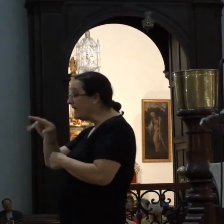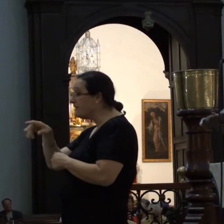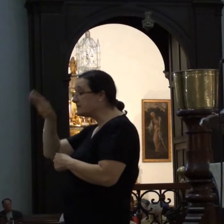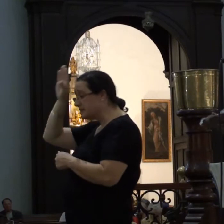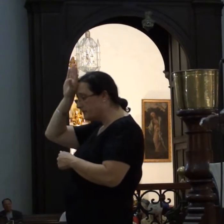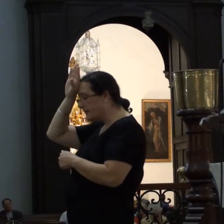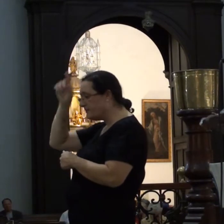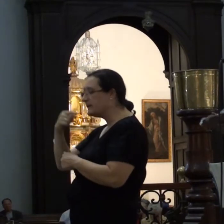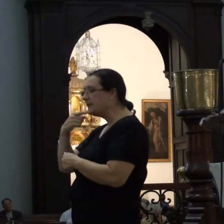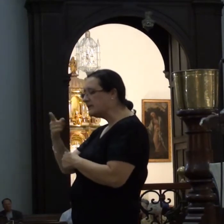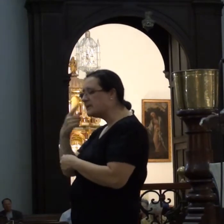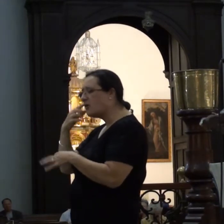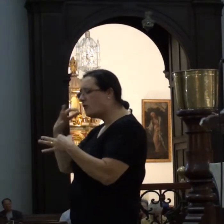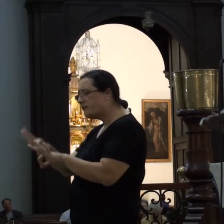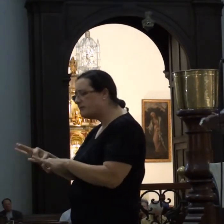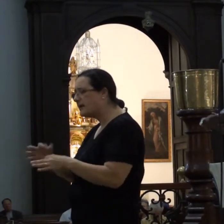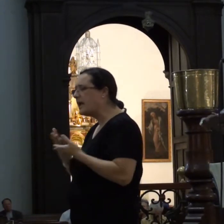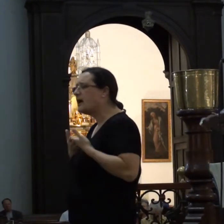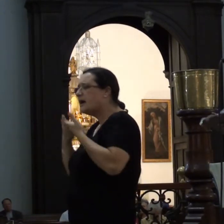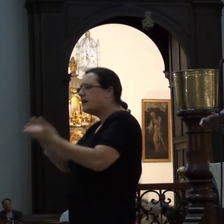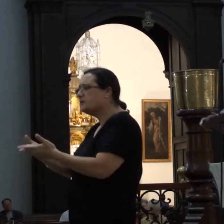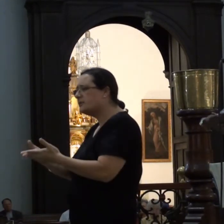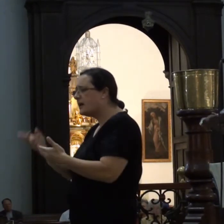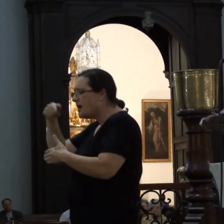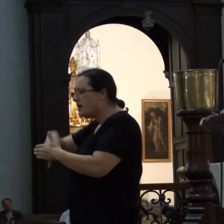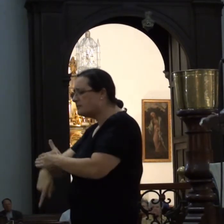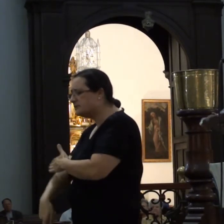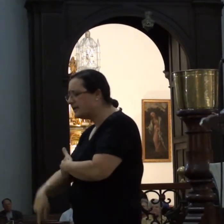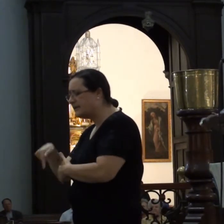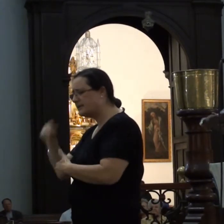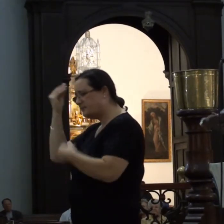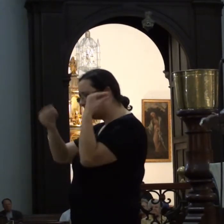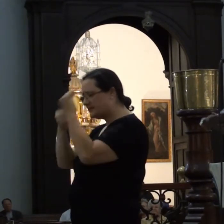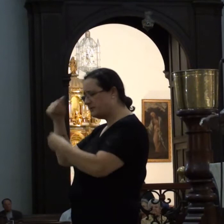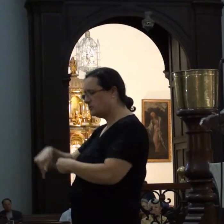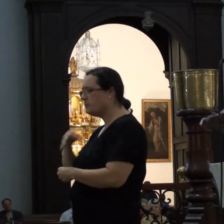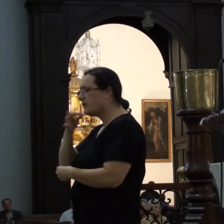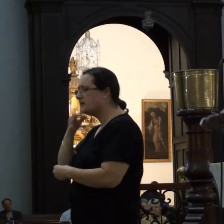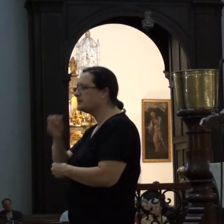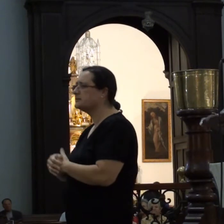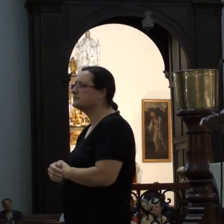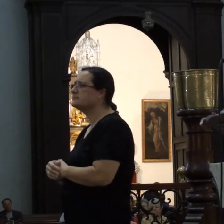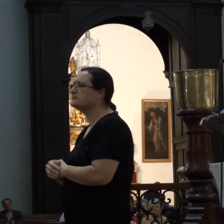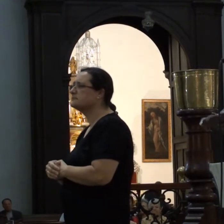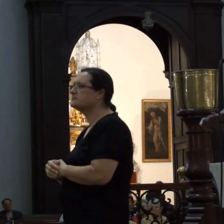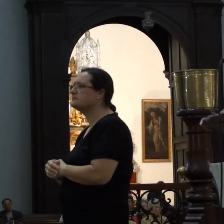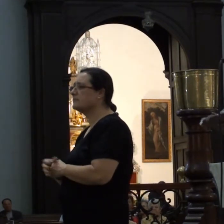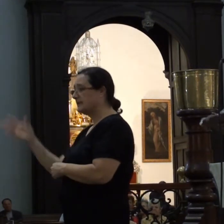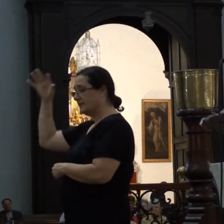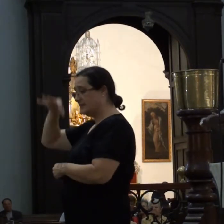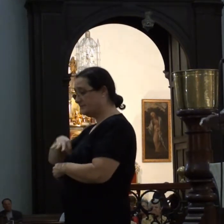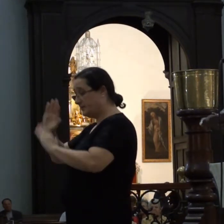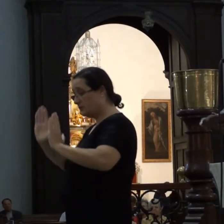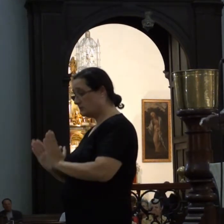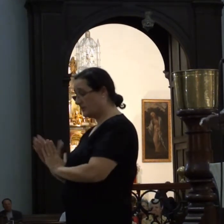que en este momento nos confirman y nos ayudan a ahondar en esta reflexión de esta tarde el Espíritu Santo también